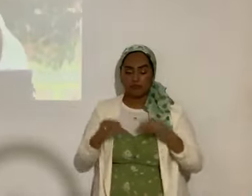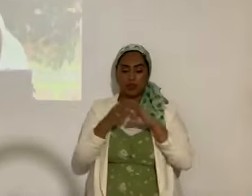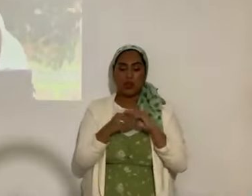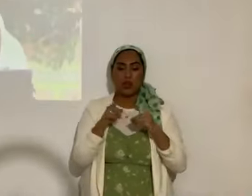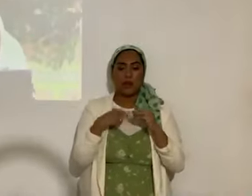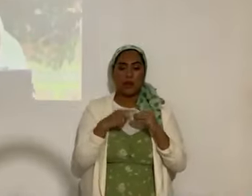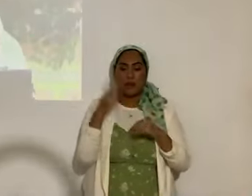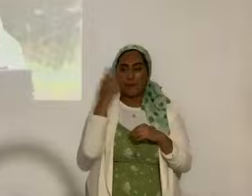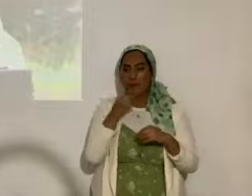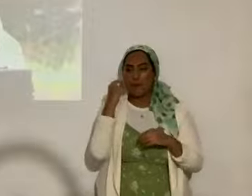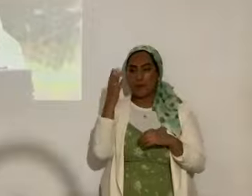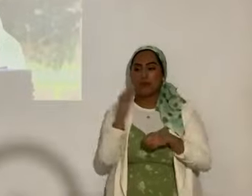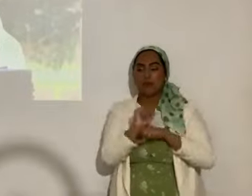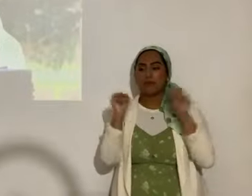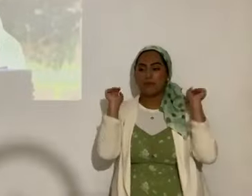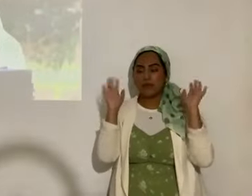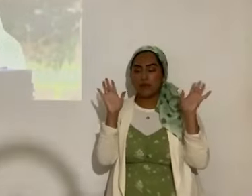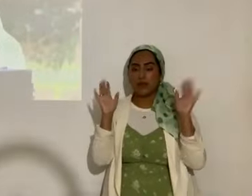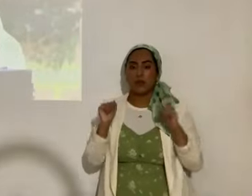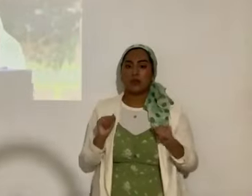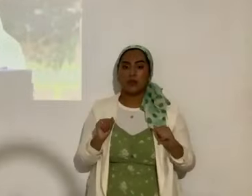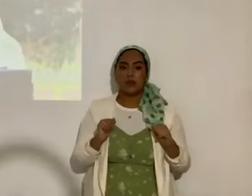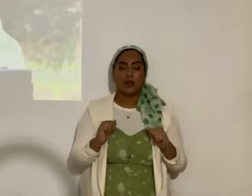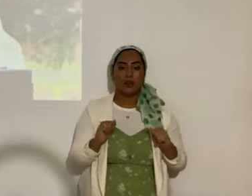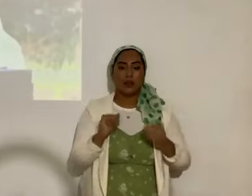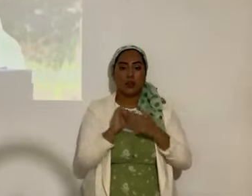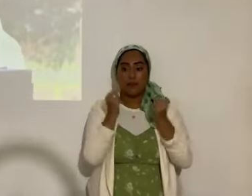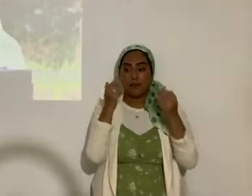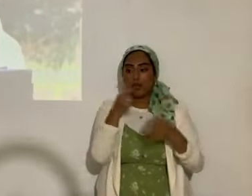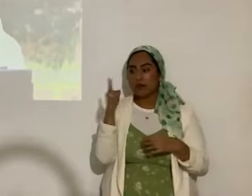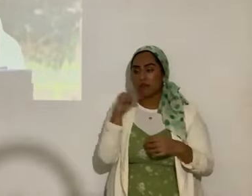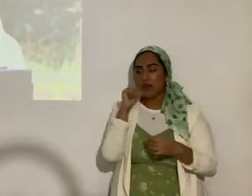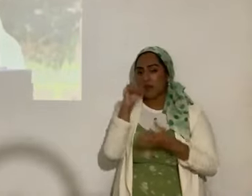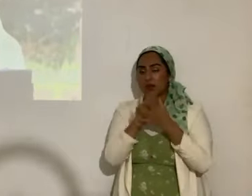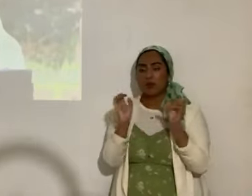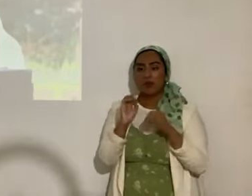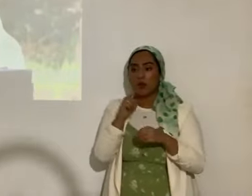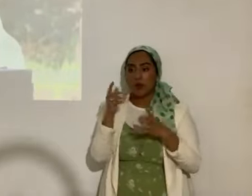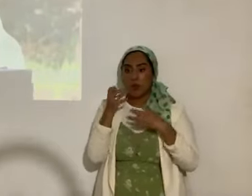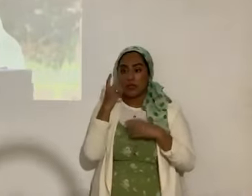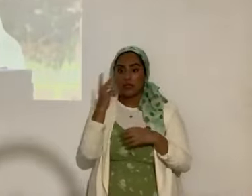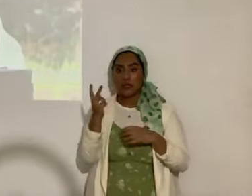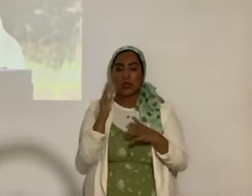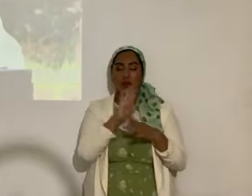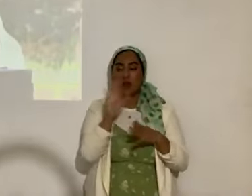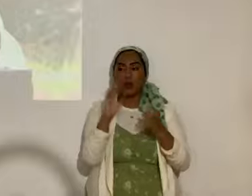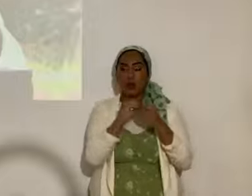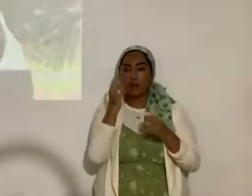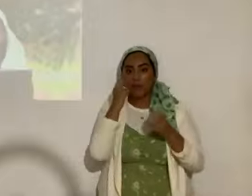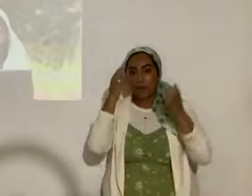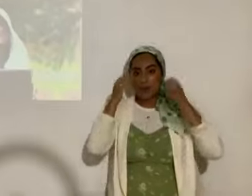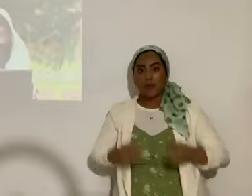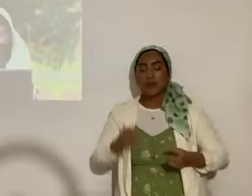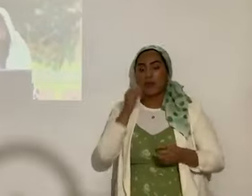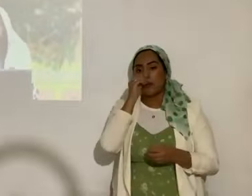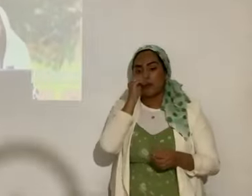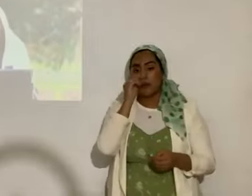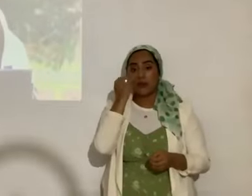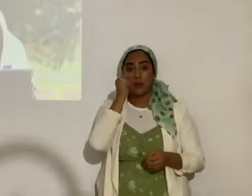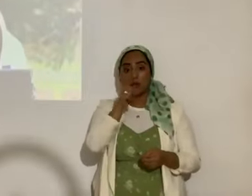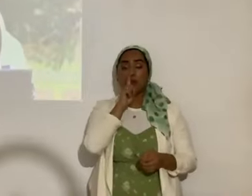maravillas grandezas Milagros proezas que muchos no creen porque quieren verlas con sus propios físicos y Realmente